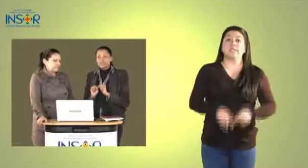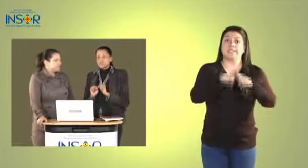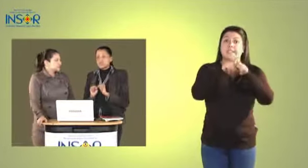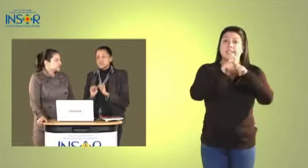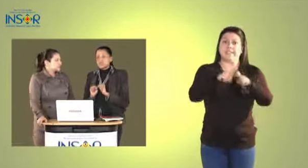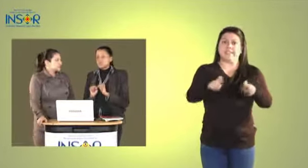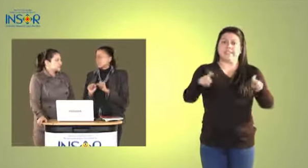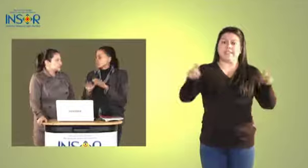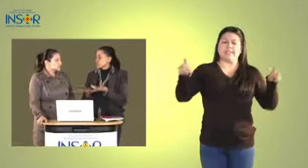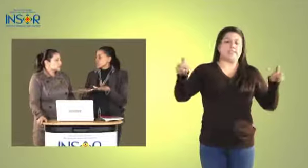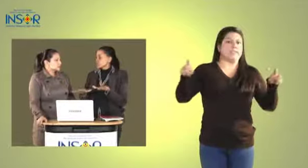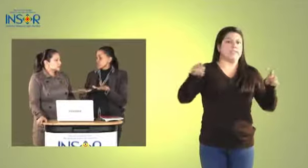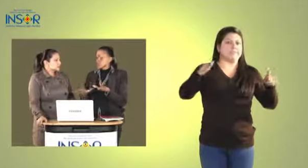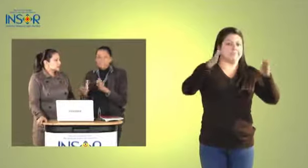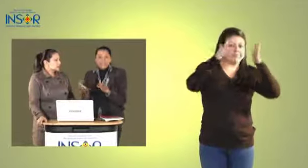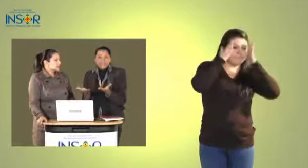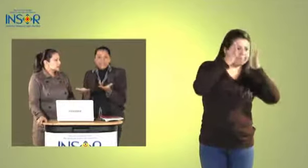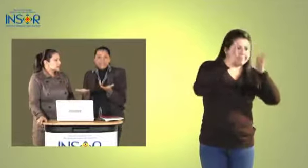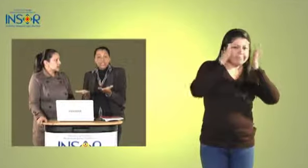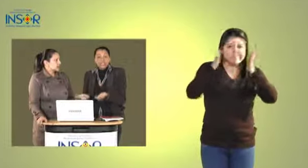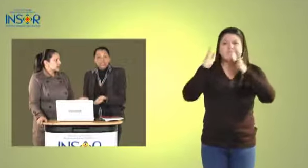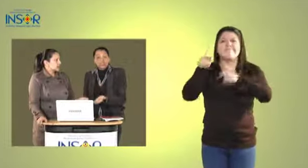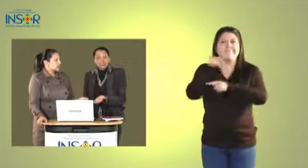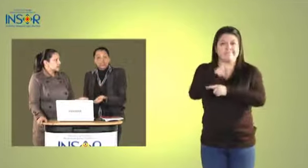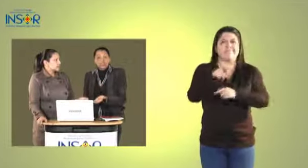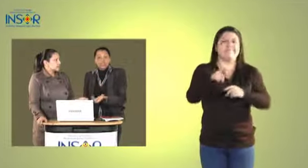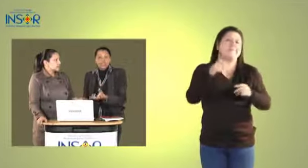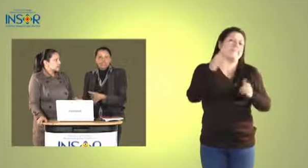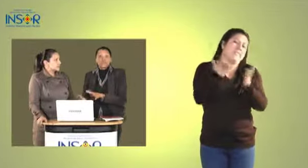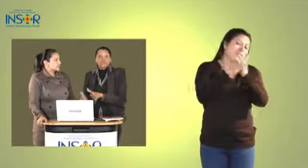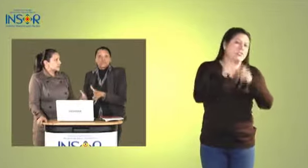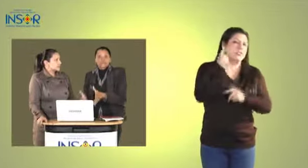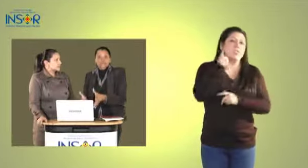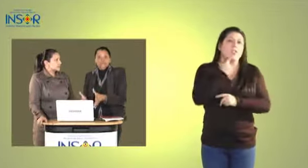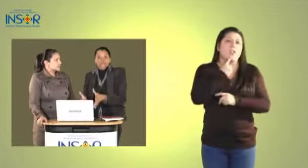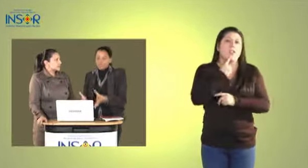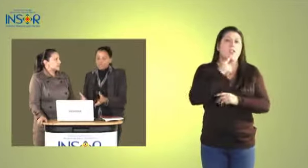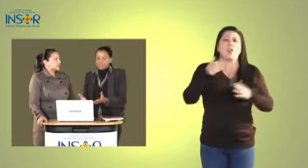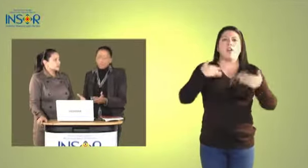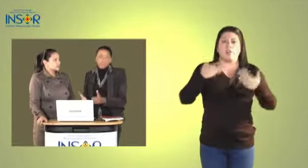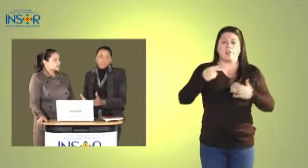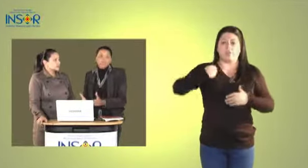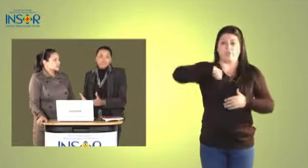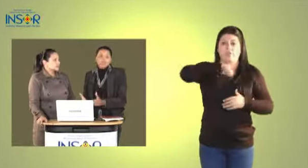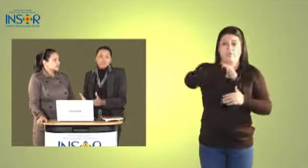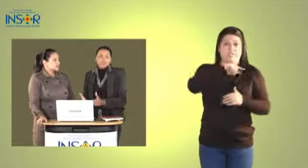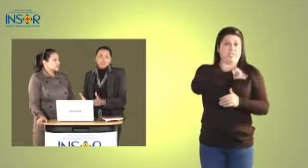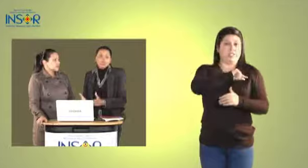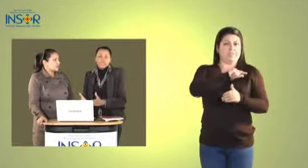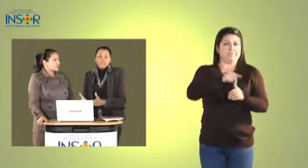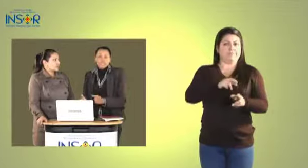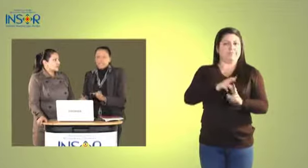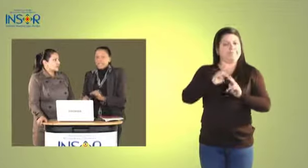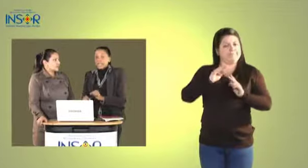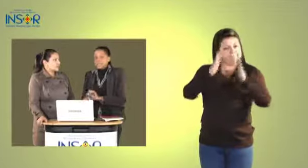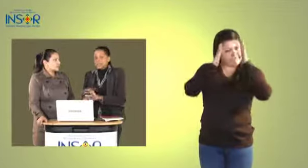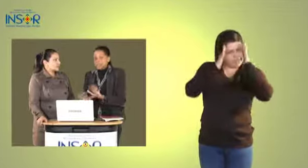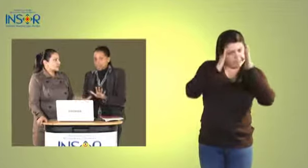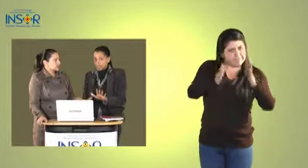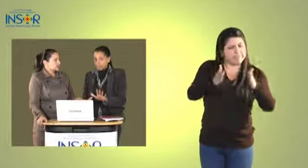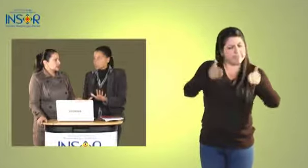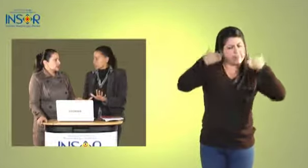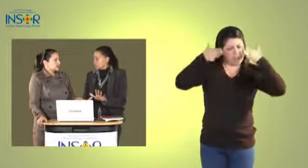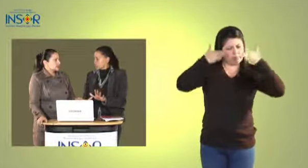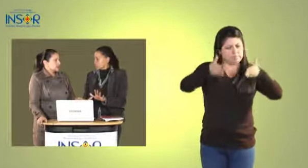atender a los estudiantes sordos y de conocerlos, y en esa medida nosotros como docentes debemos responder. Por lo tanto, consideramos importante que hay que